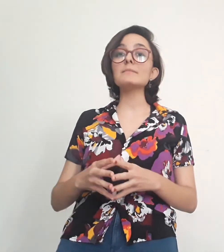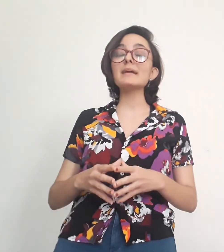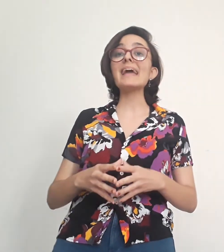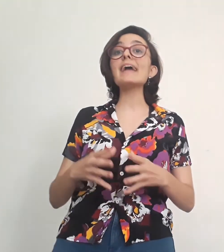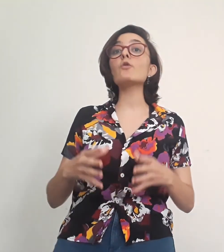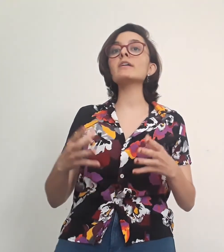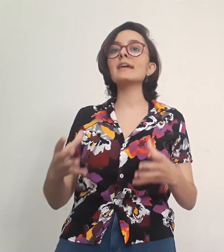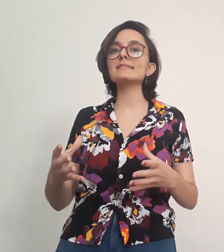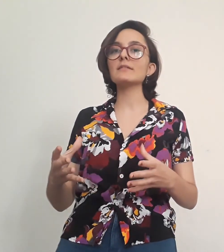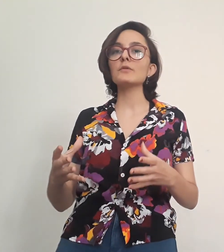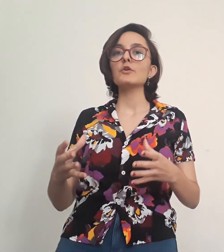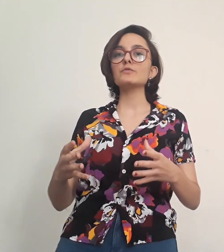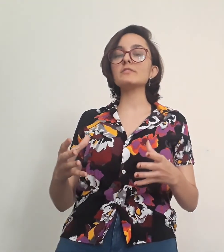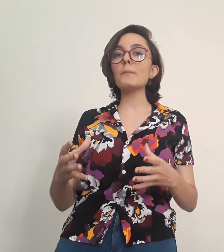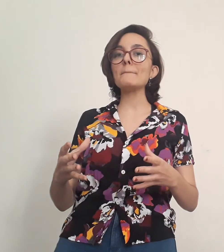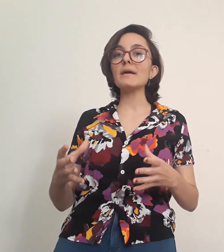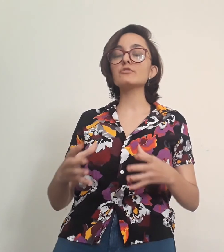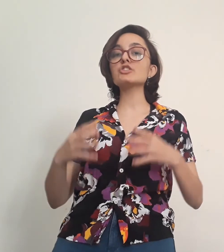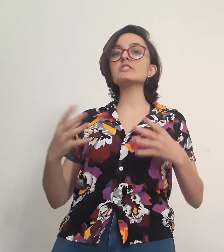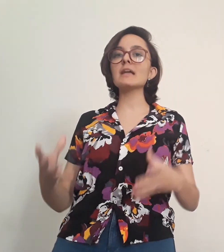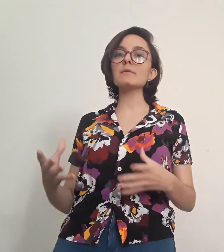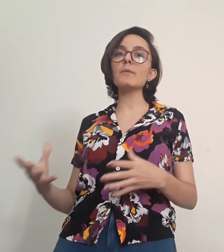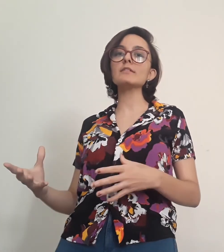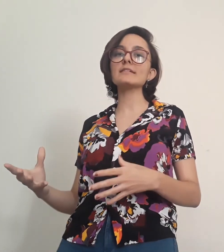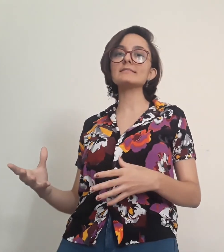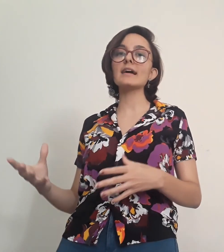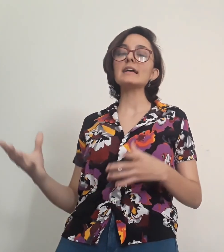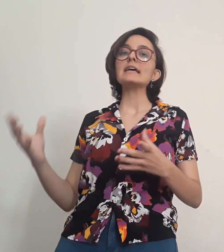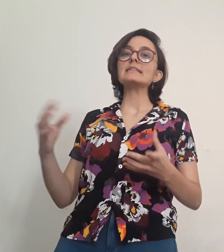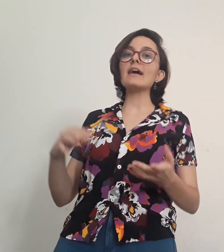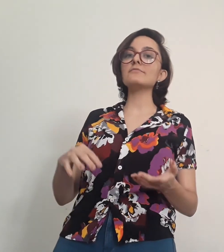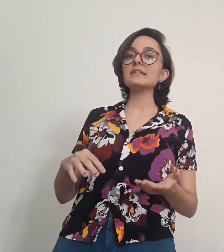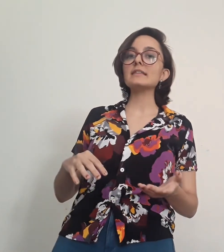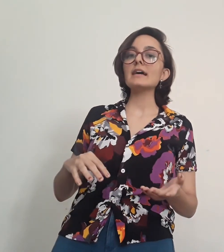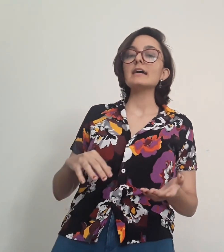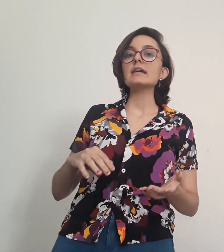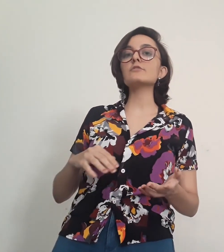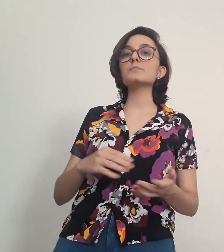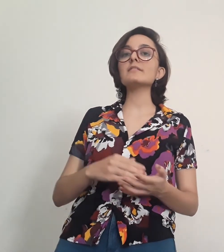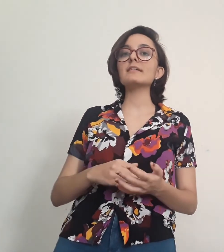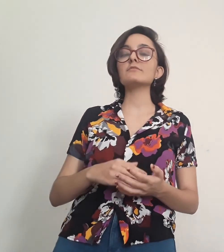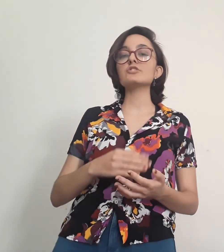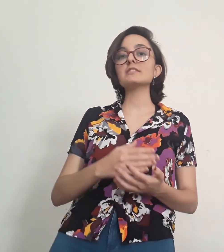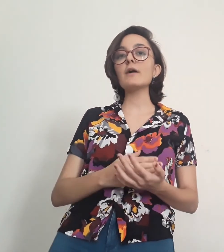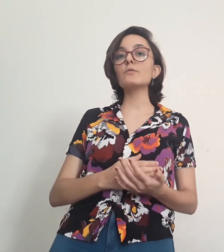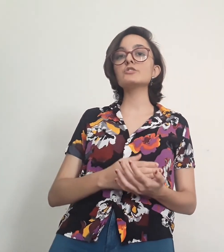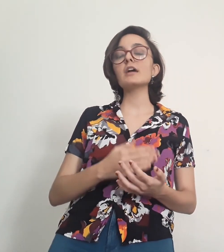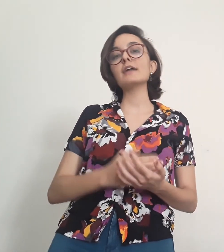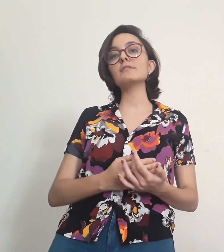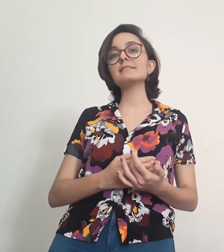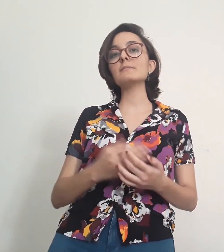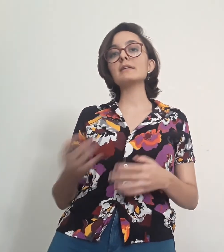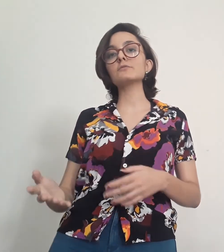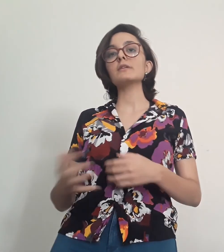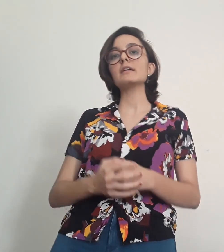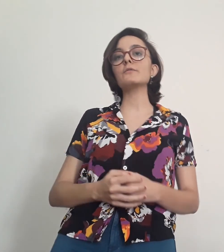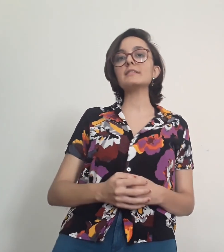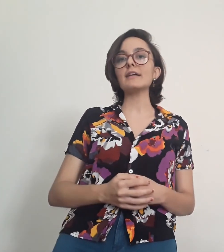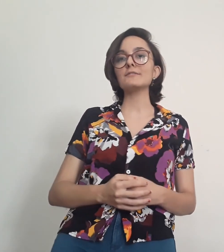também reconheçam o seu papel de extrema importância na vida e nos processos de saúde, adoecimento e cuidado.